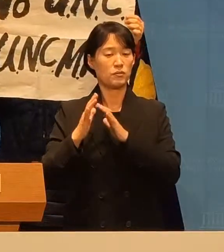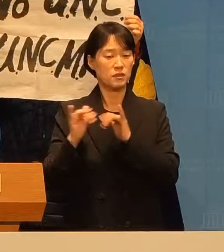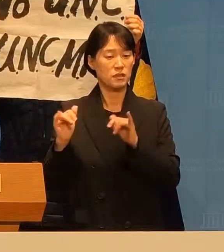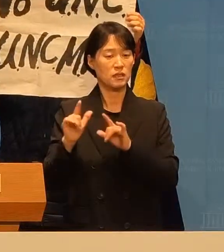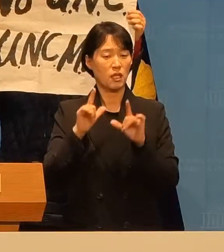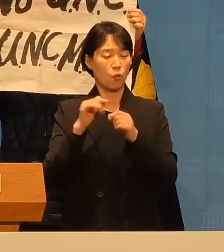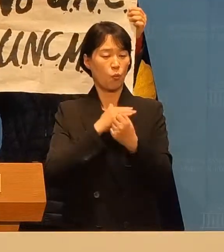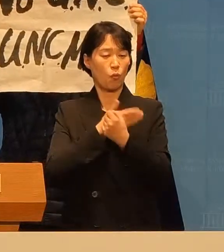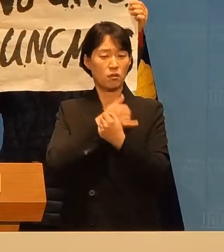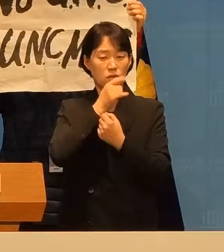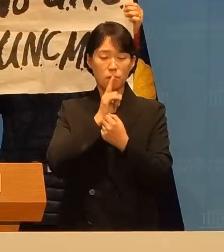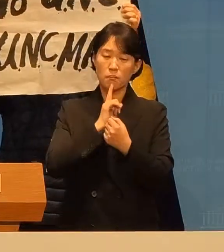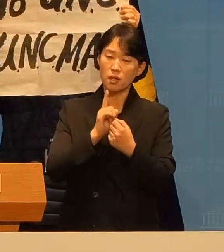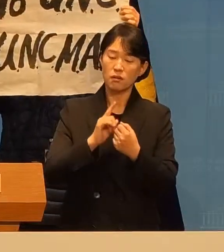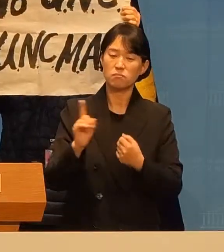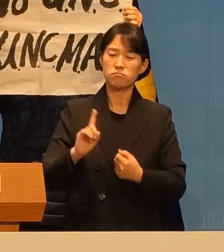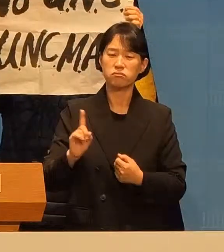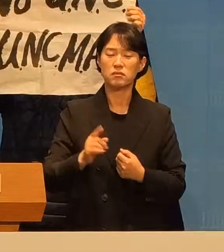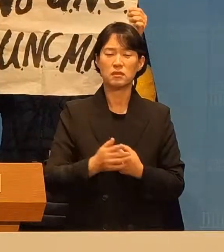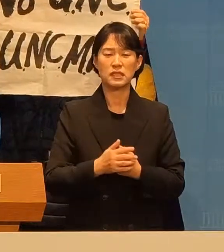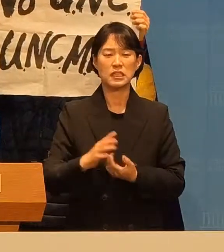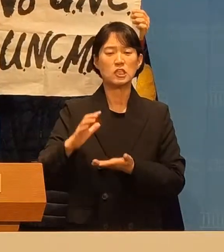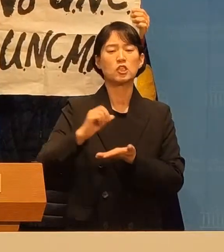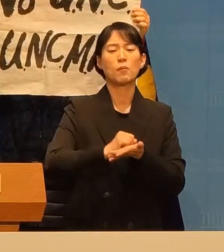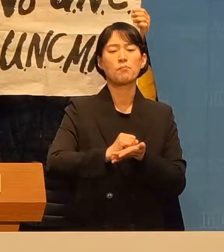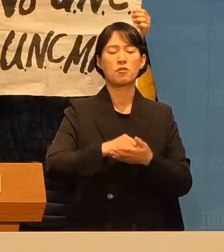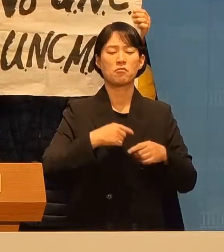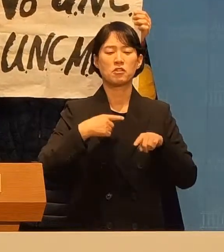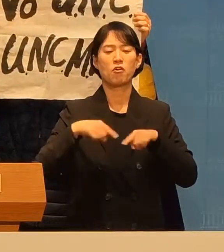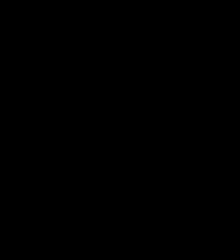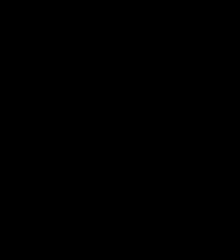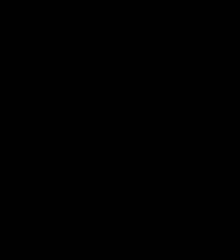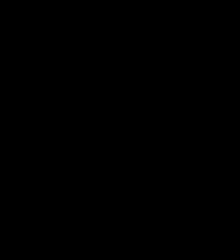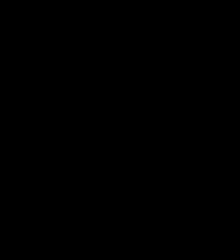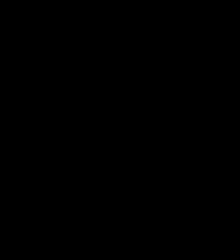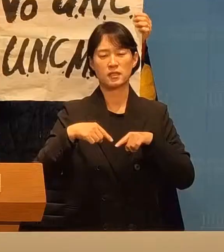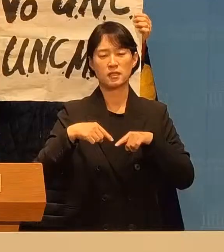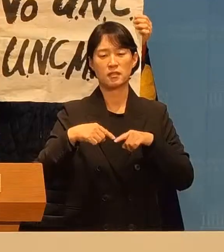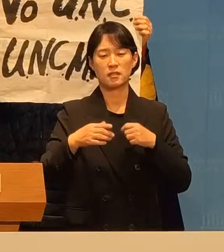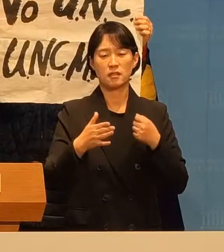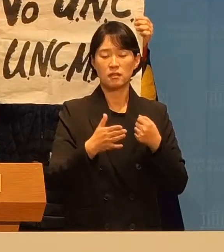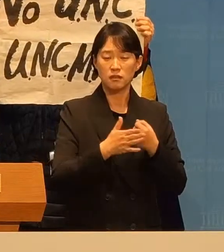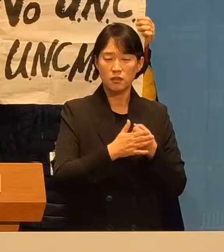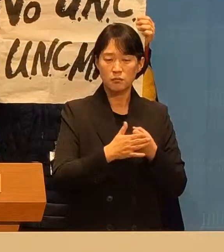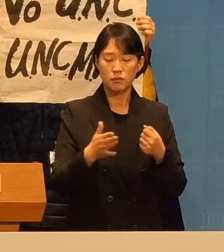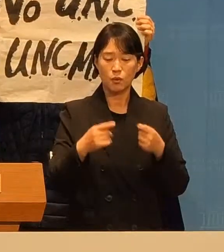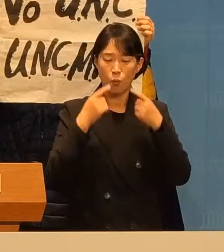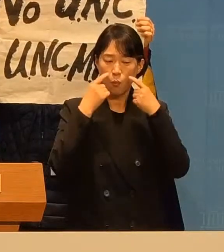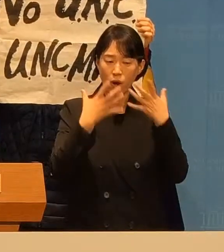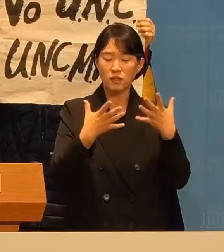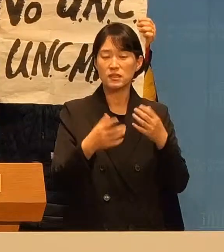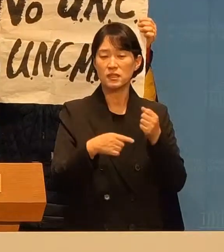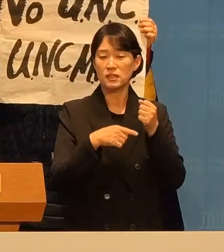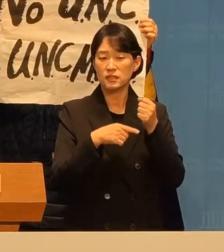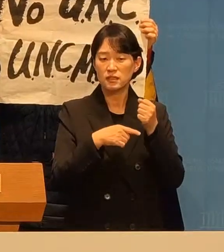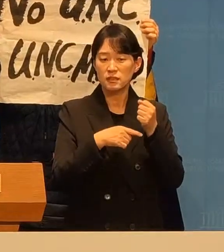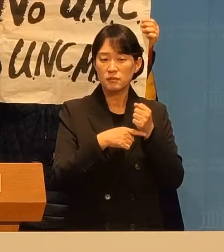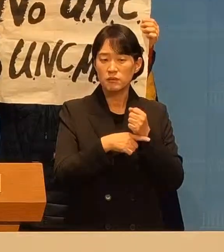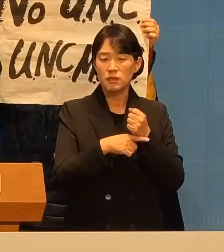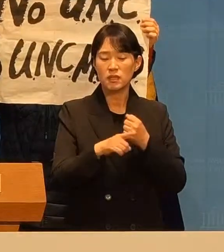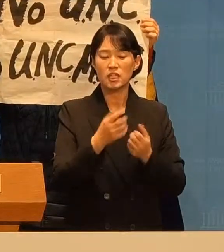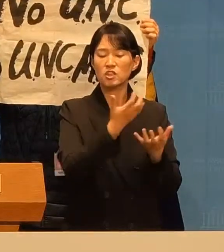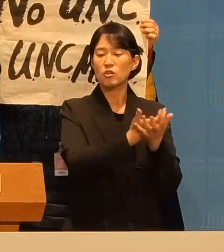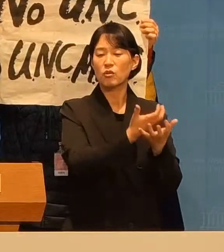이 민사행정이라고 하는 것은 점령 정책입니다. 이 정확한 정의를 하고 있는 그